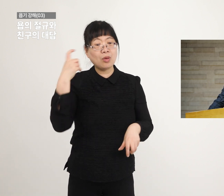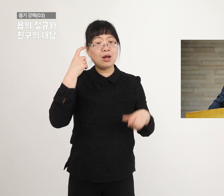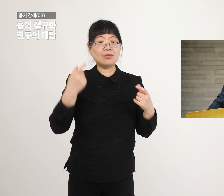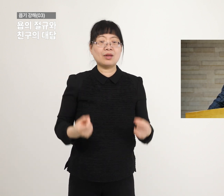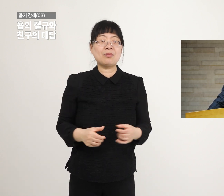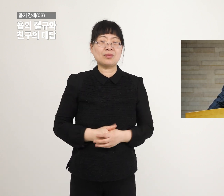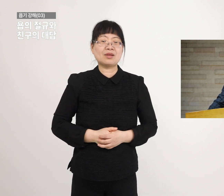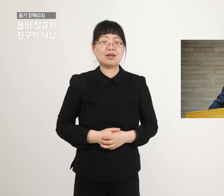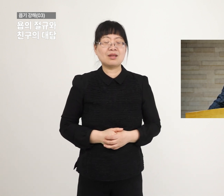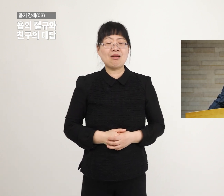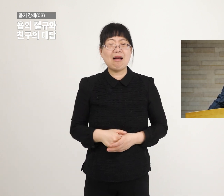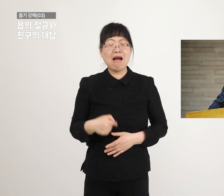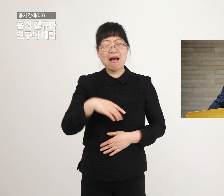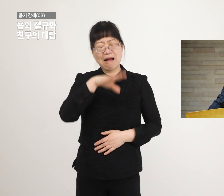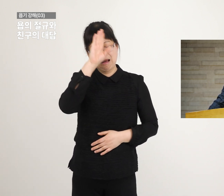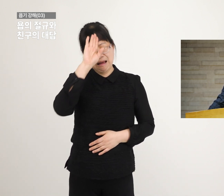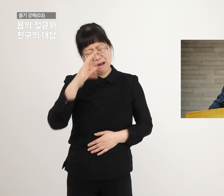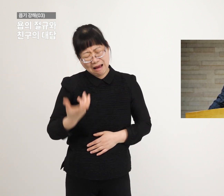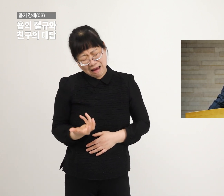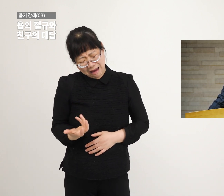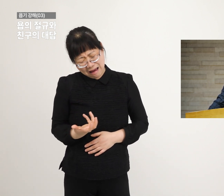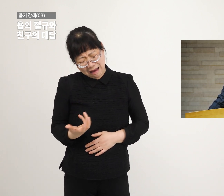저는 이 앓는 소리만